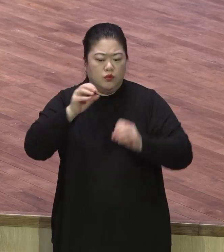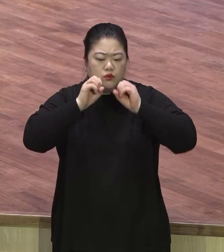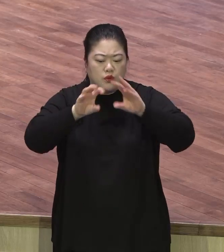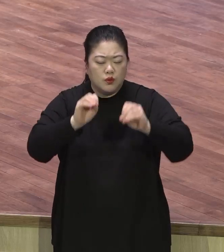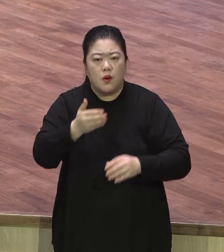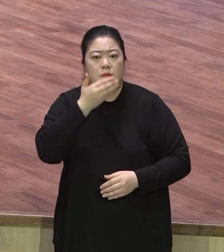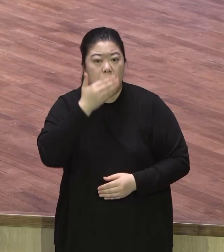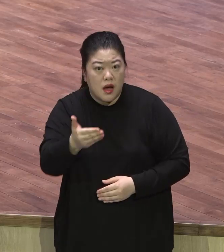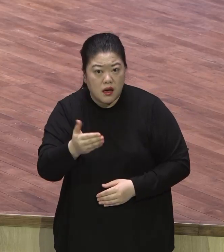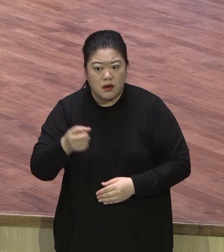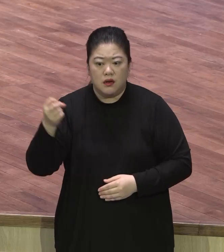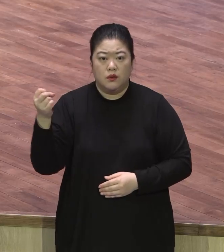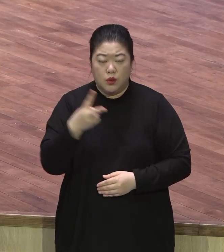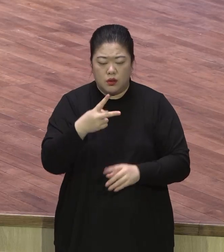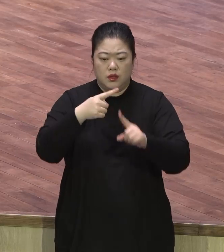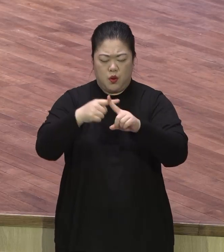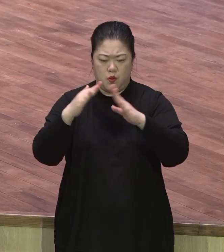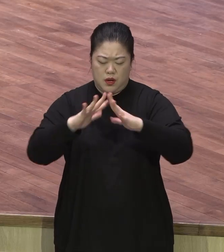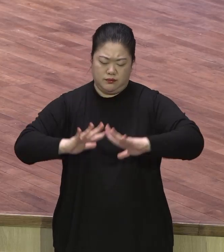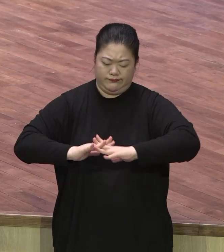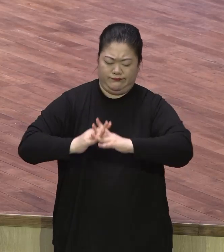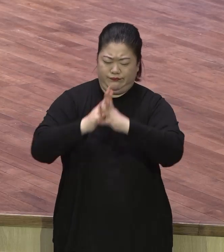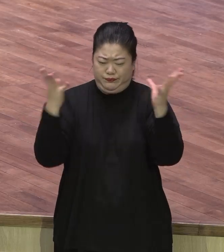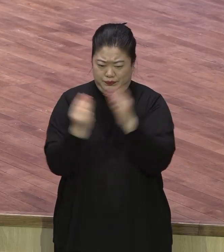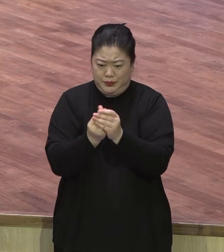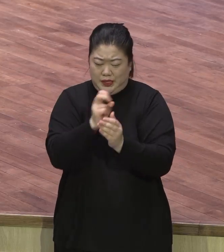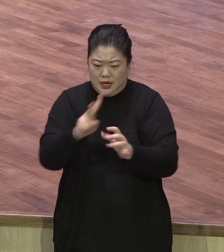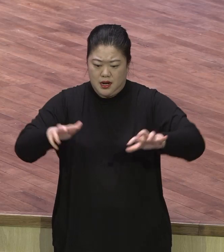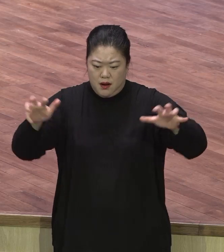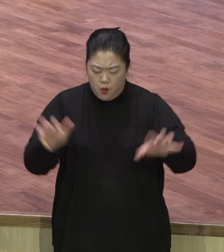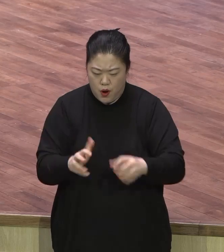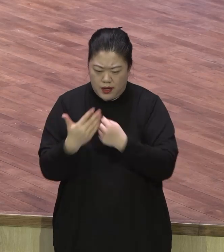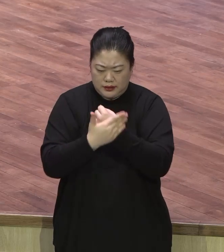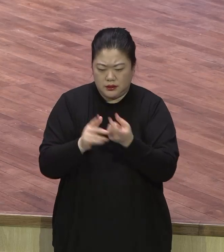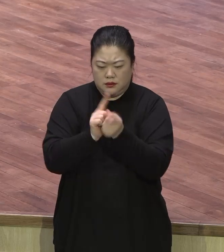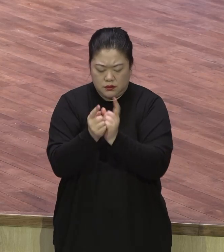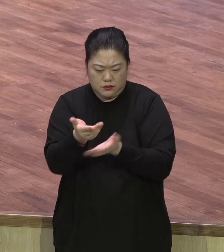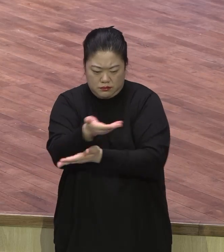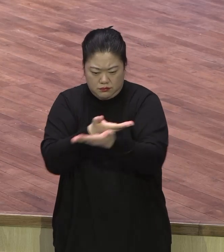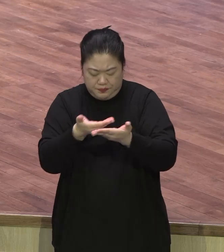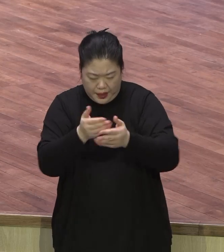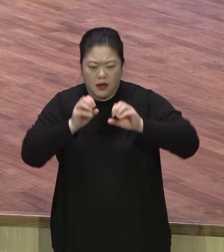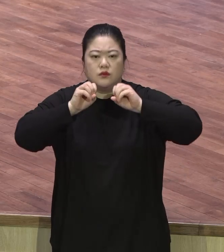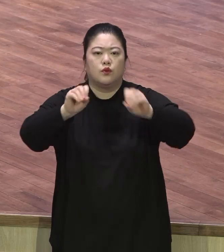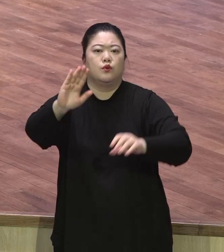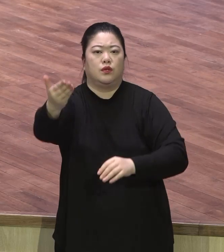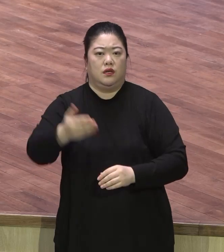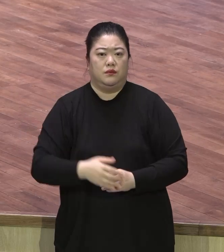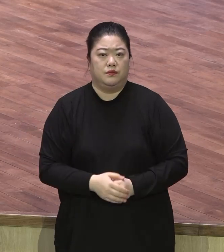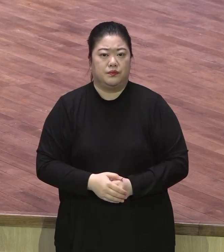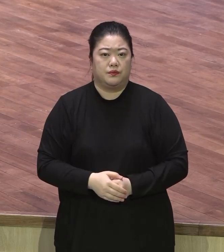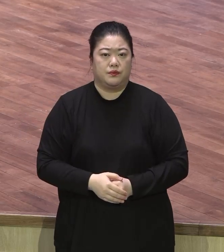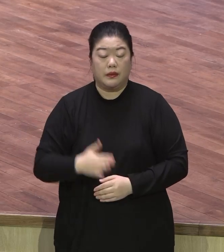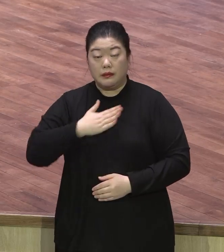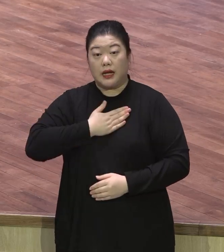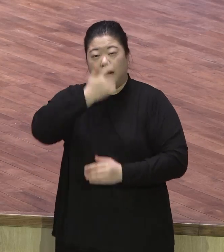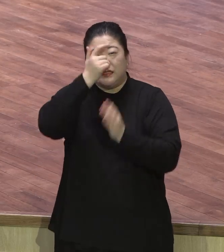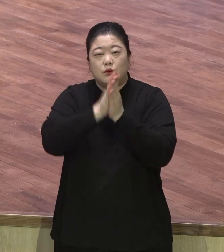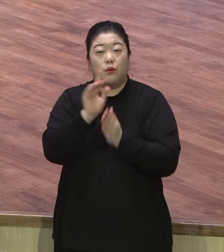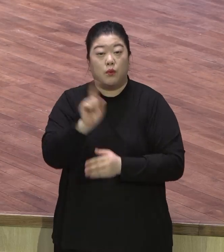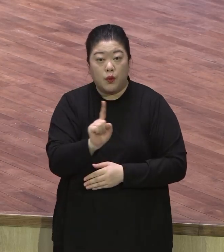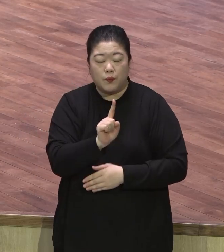있게 우리가 성교할 거 아니에요 목표가 성교입니다 저 기도는 뭡니까 제 기도 제목은요 하나님 성교 현장에서 하나님